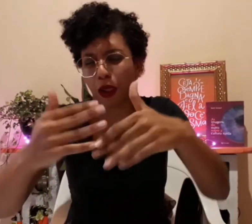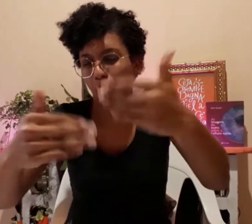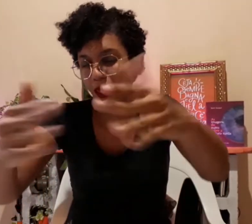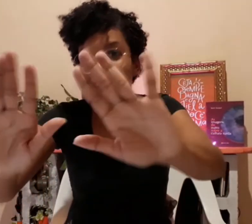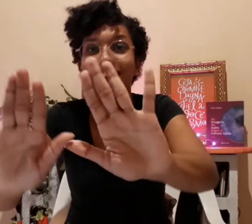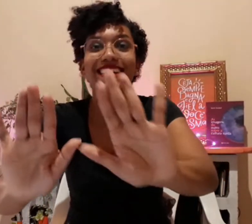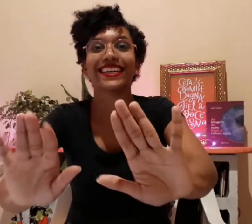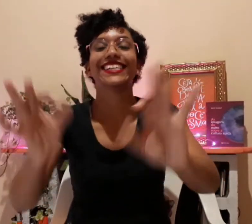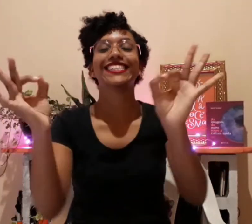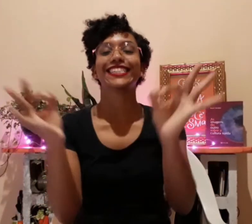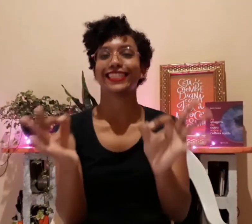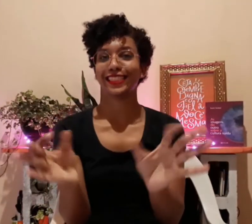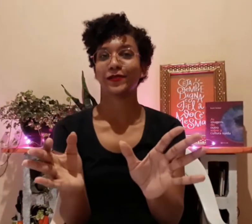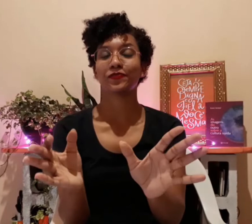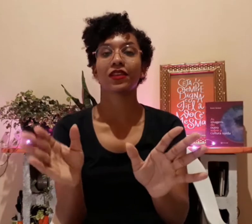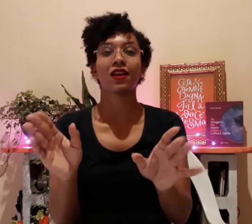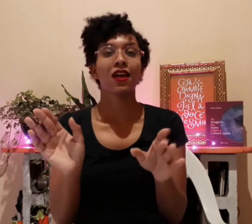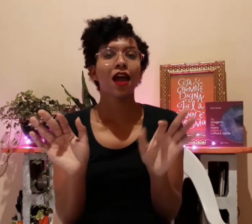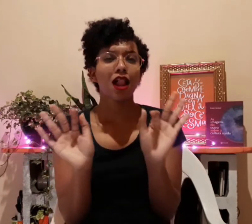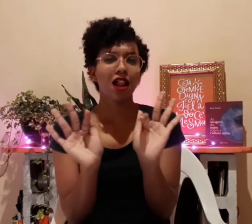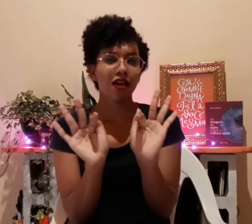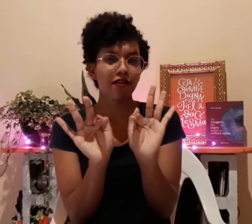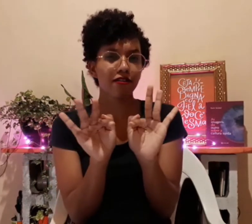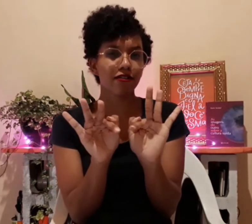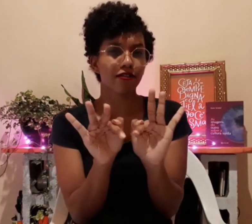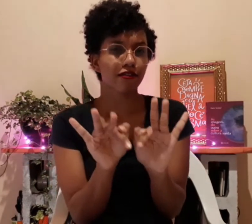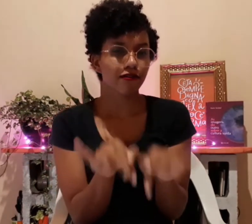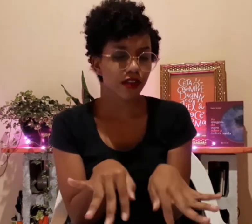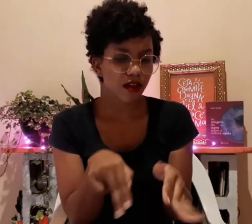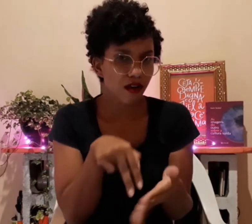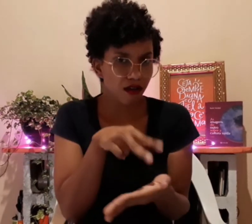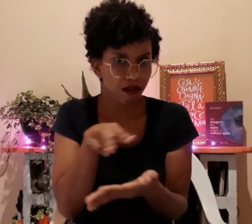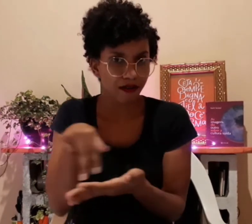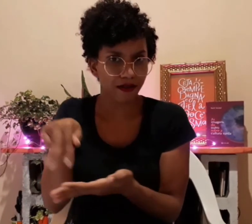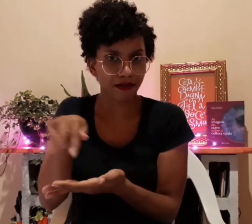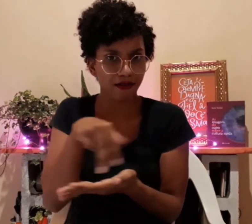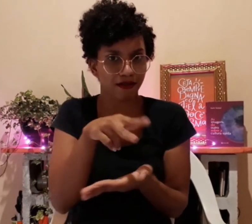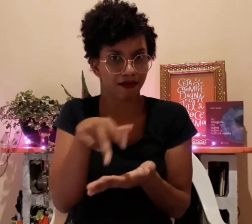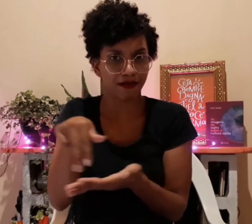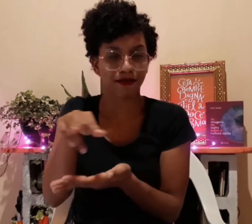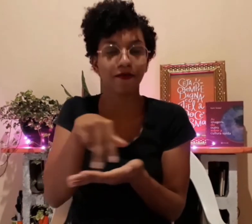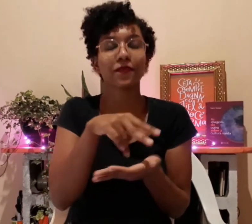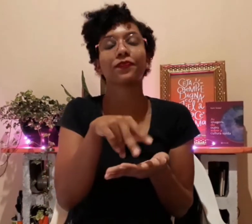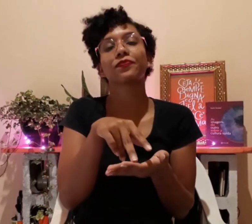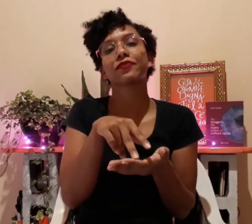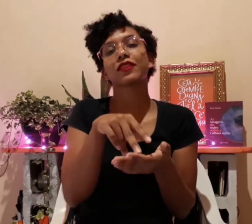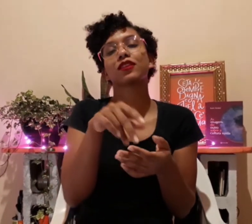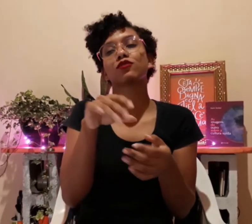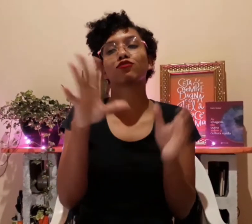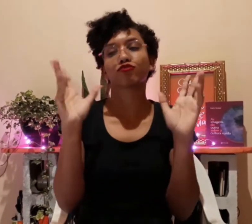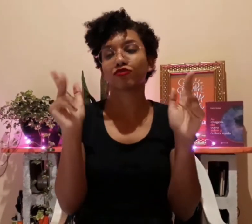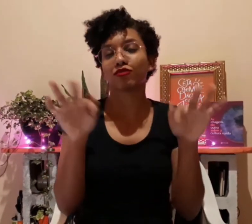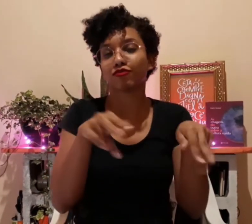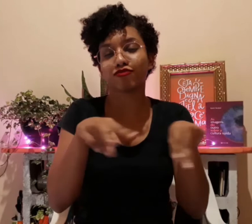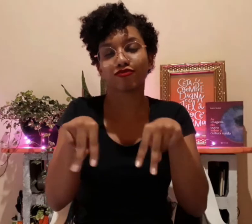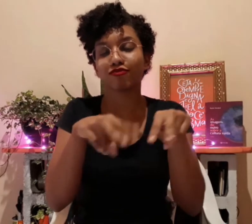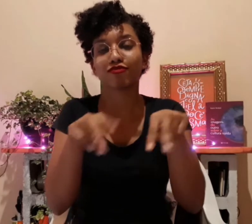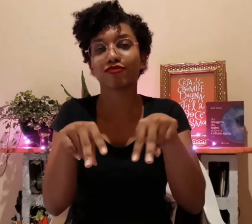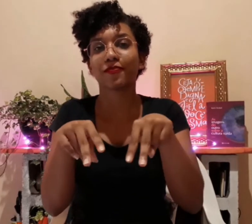pra frente que vocês já conhecem a história, certo? Vamos lá pro final do baile. Tá lá o pessoal dançando, todos